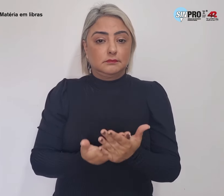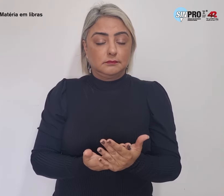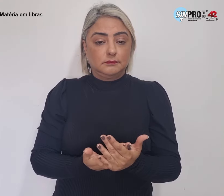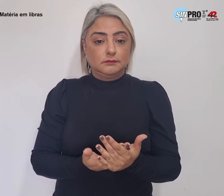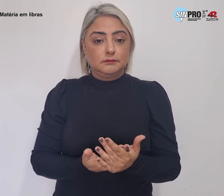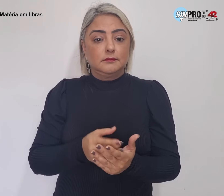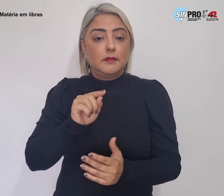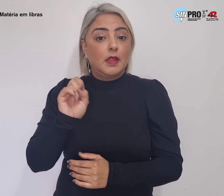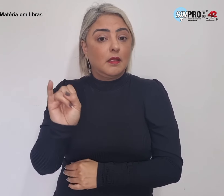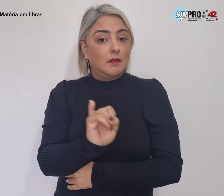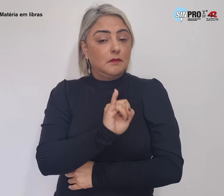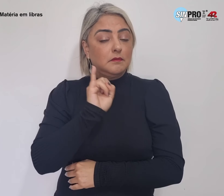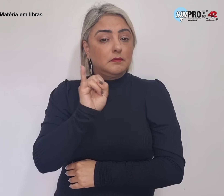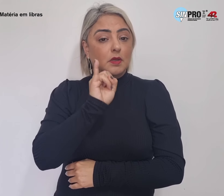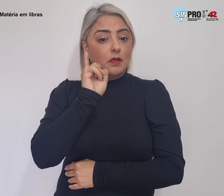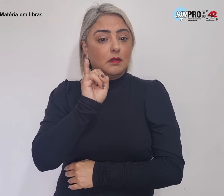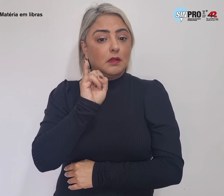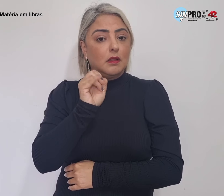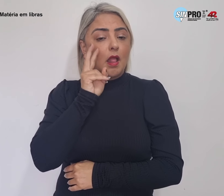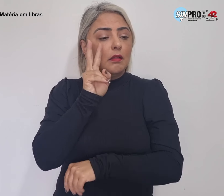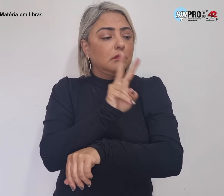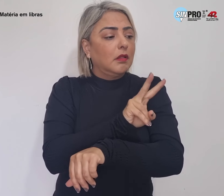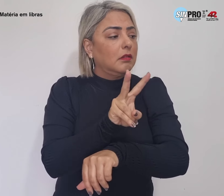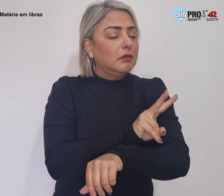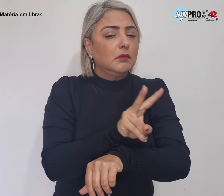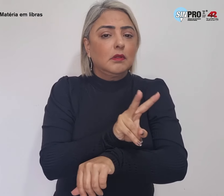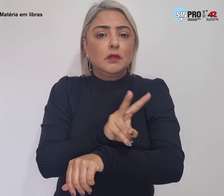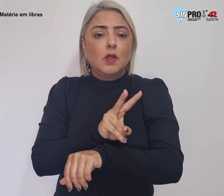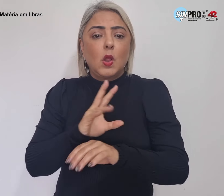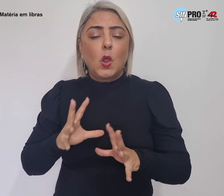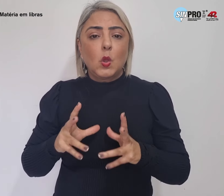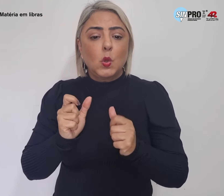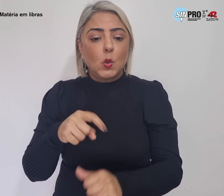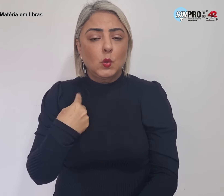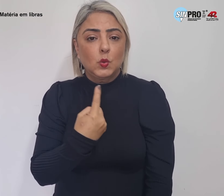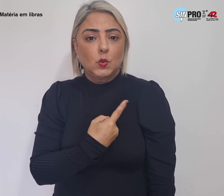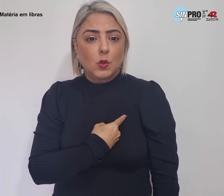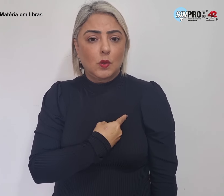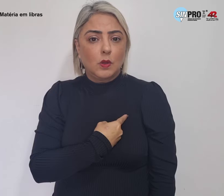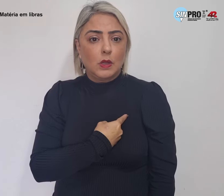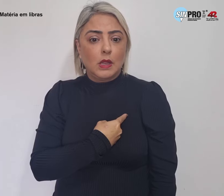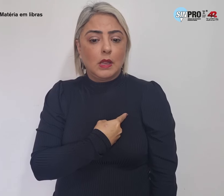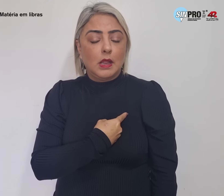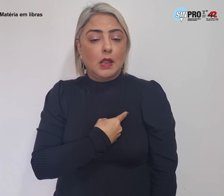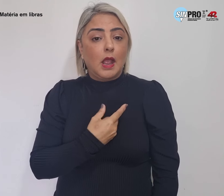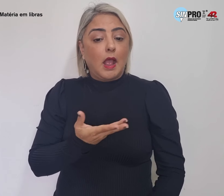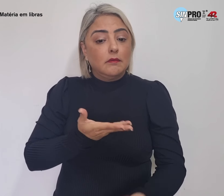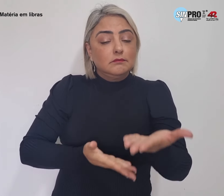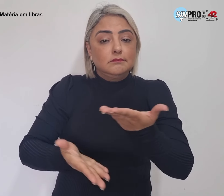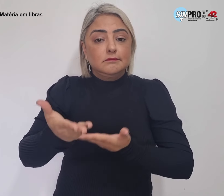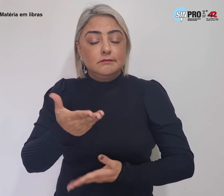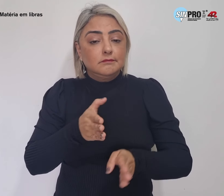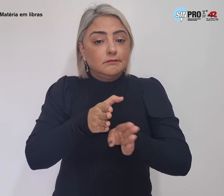fiscalizemos todos nós a vibialização das medidas de segurança sanitária nas escolas,